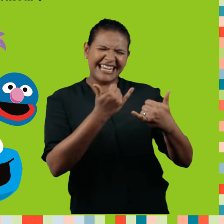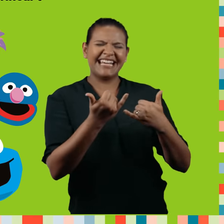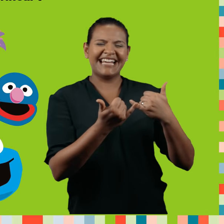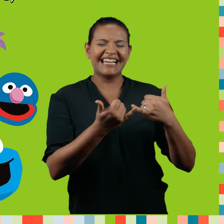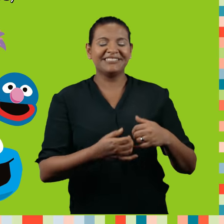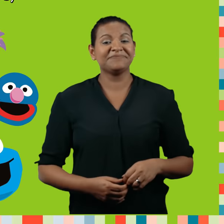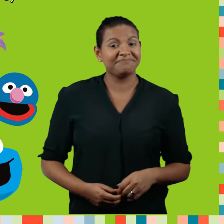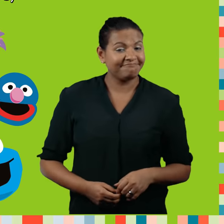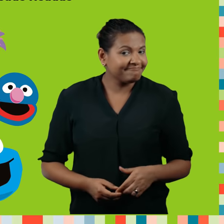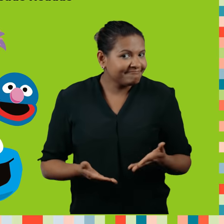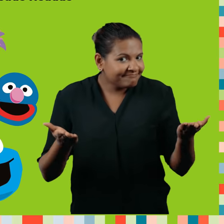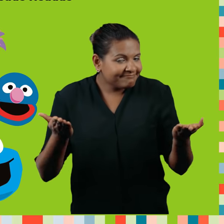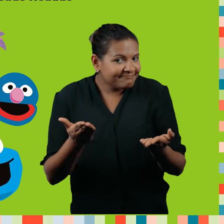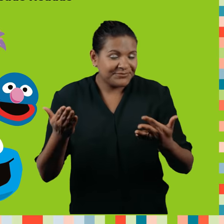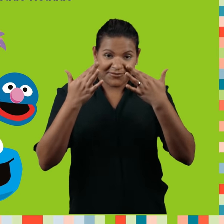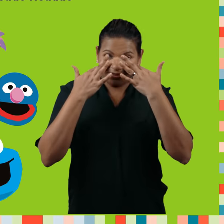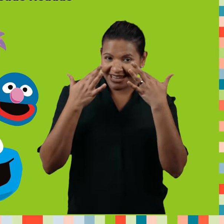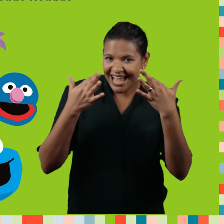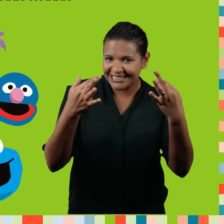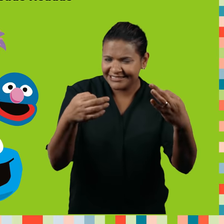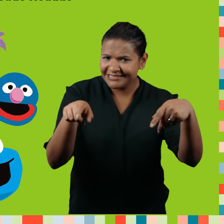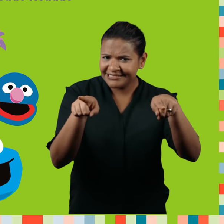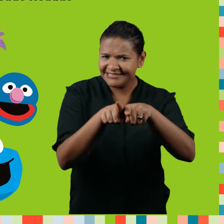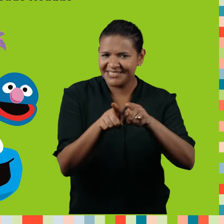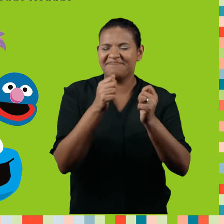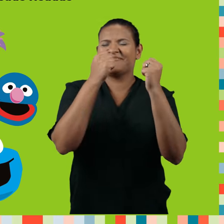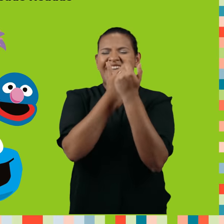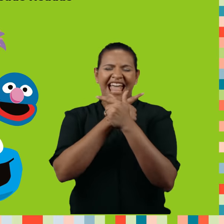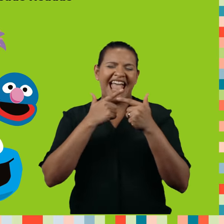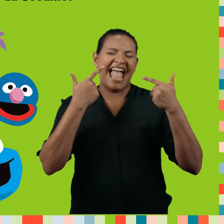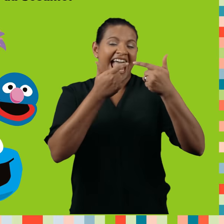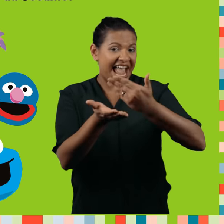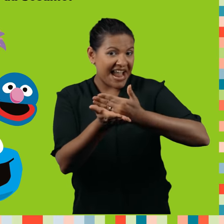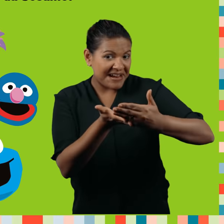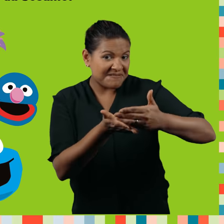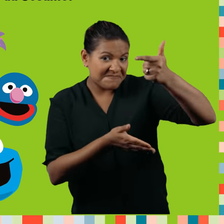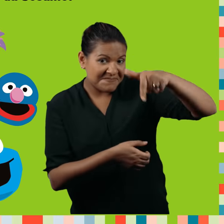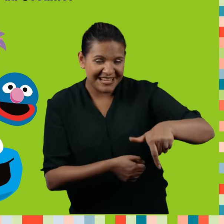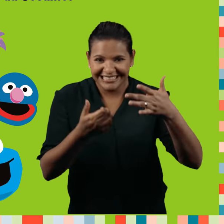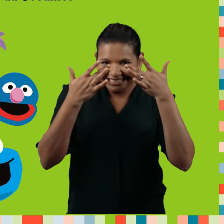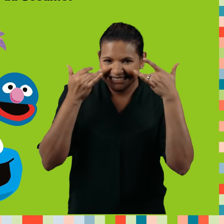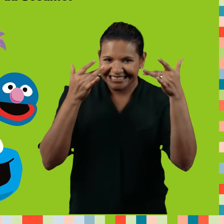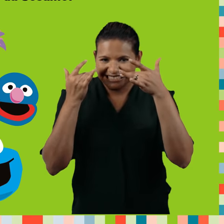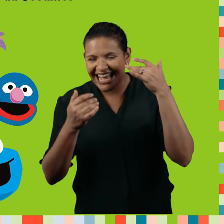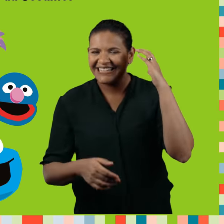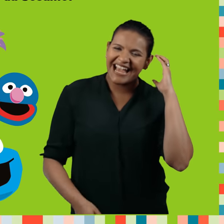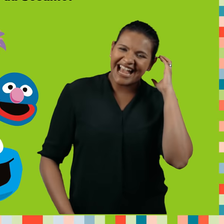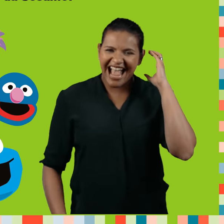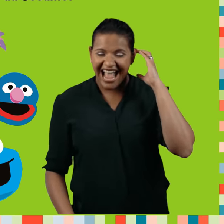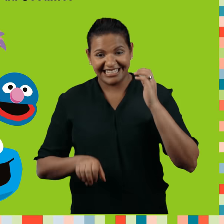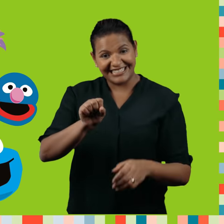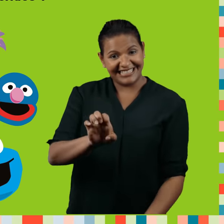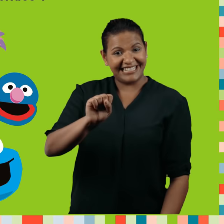brincar. Prepare os ouvidos e as suas risadas, que vai começar mais um audioteatro da